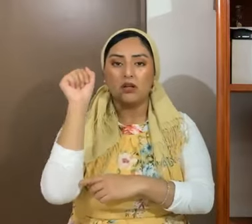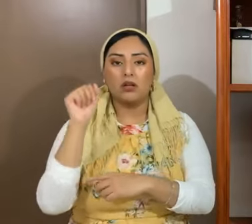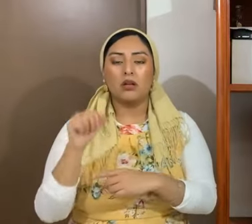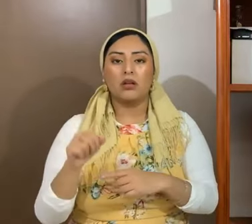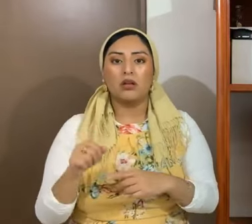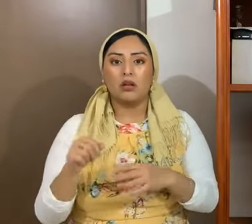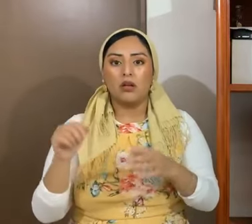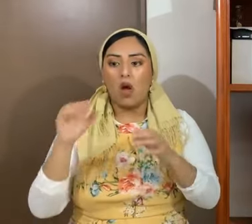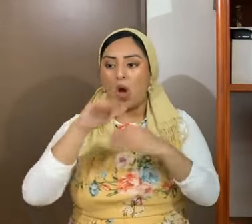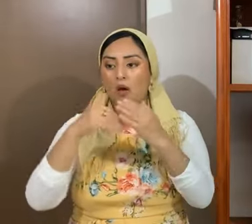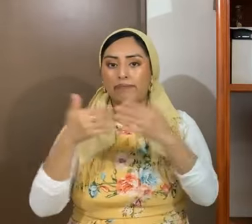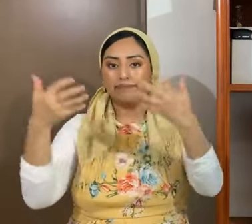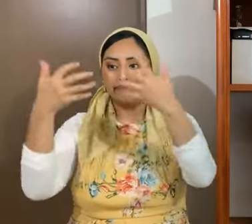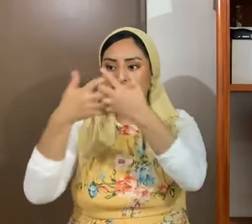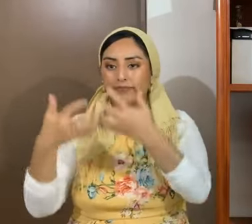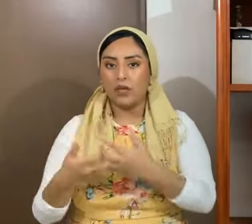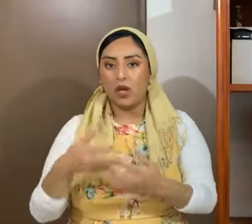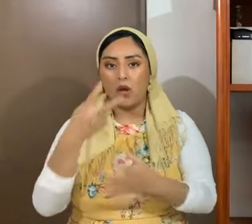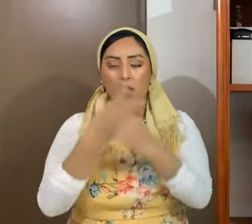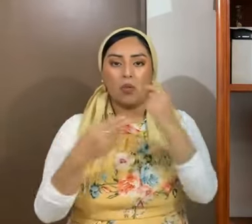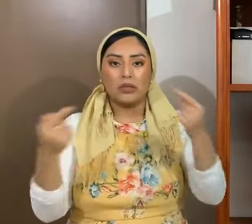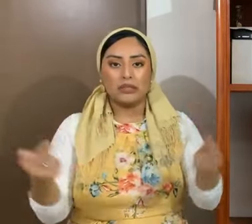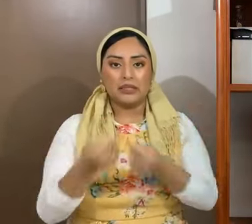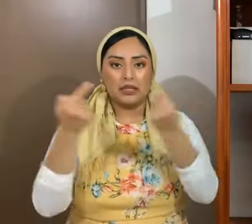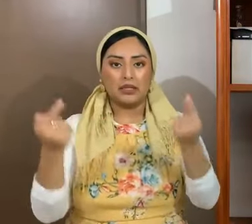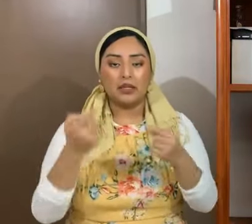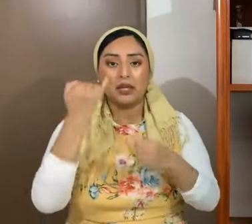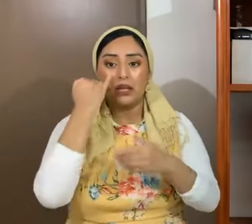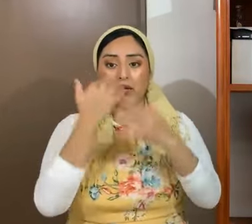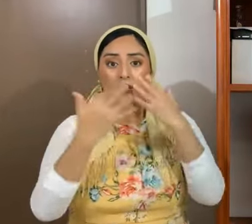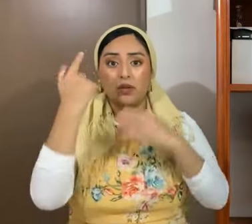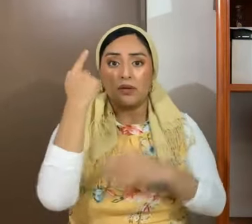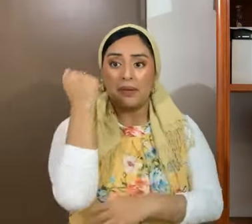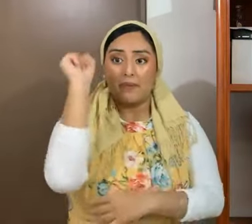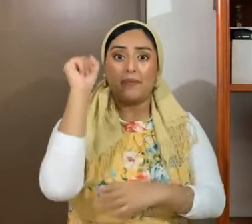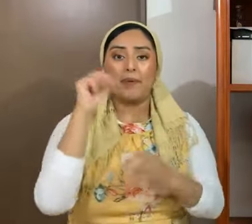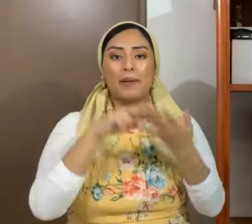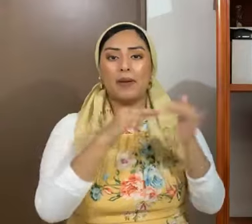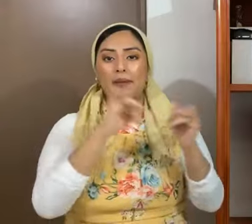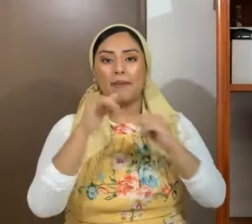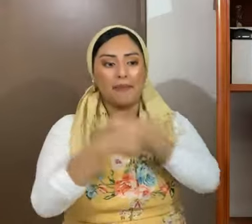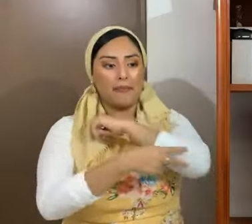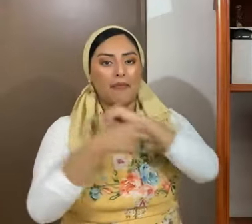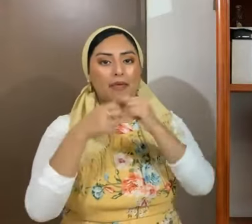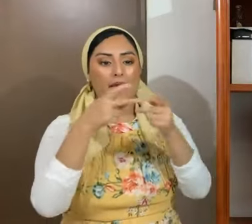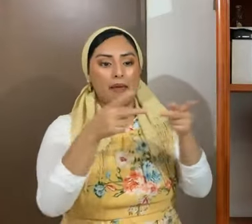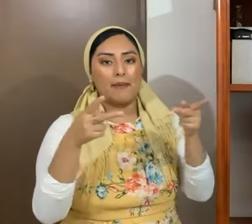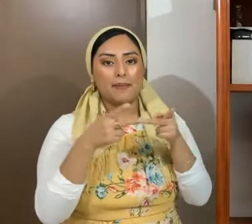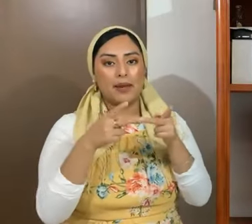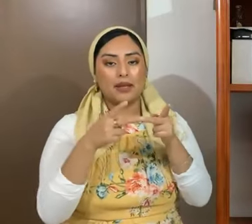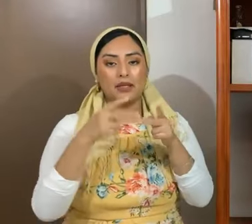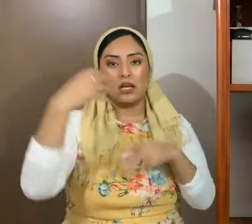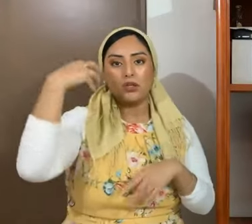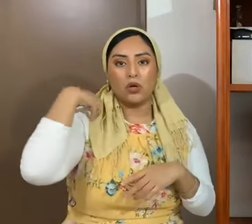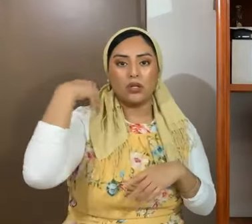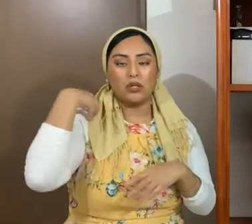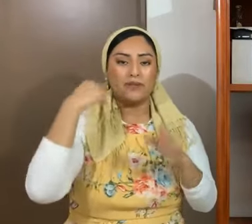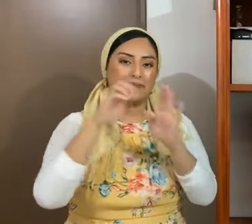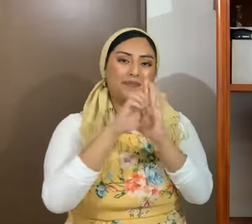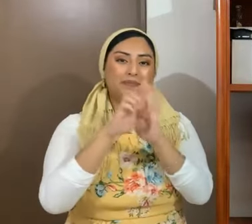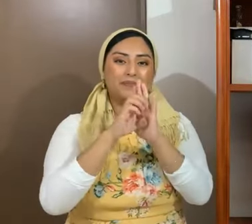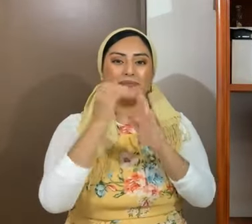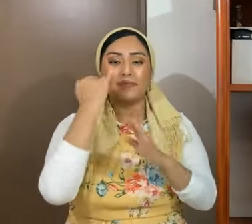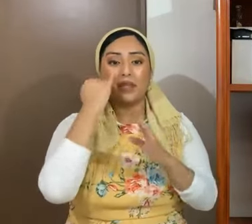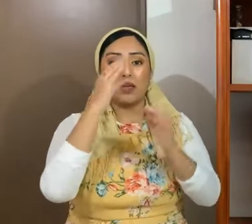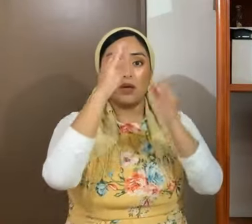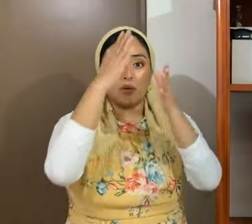usurpadores, es decir, van unidas los dos pecados. Si alguien se rebela, usurpa el lugar de una autoridad. Por ejemplo, si